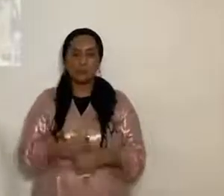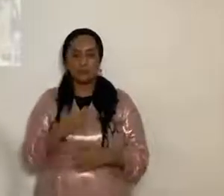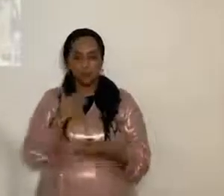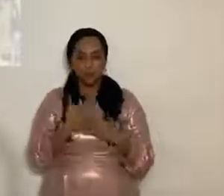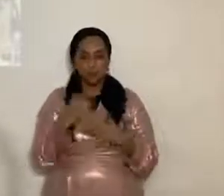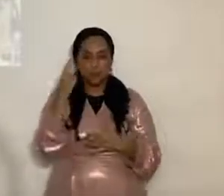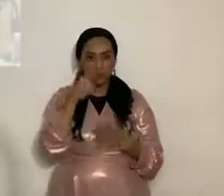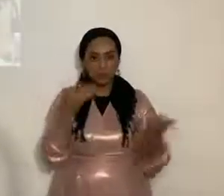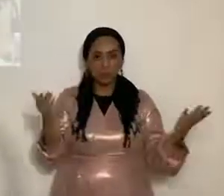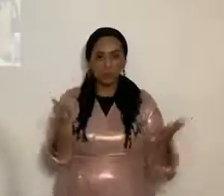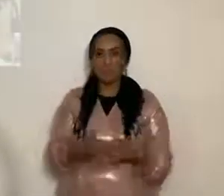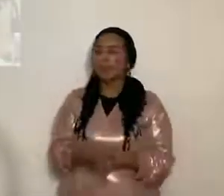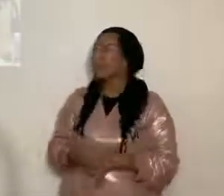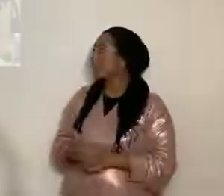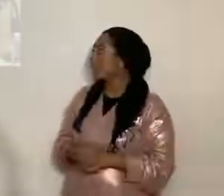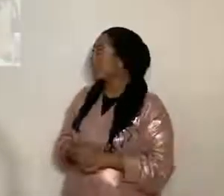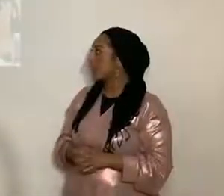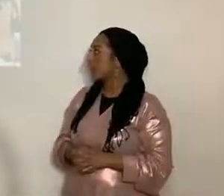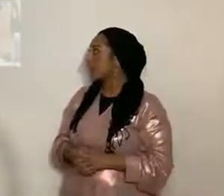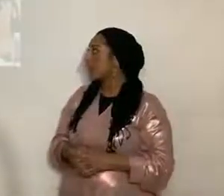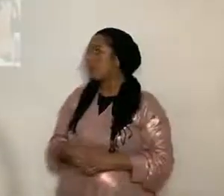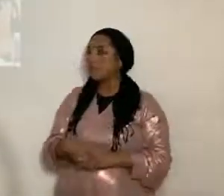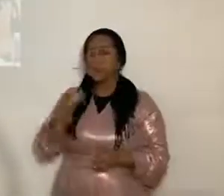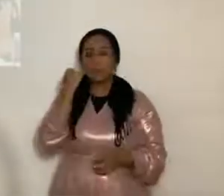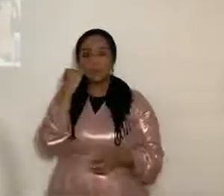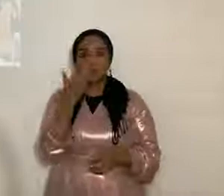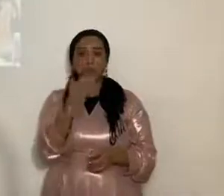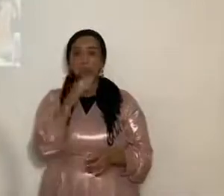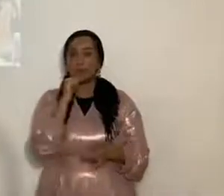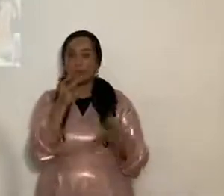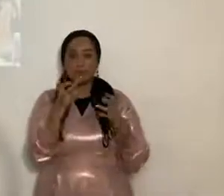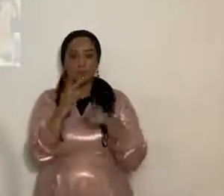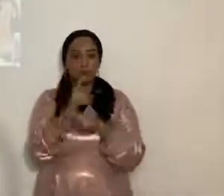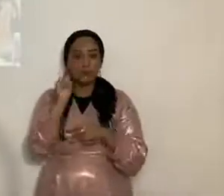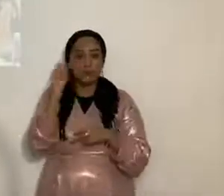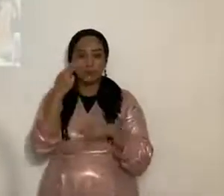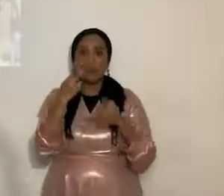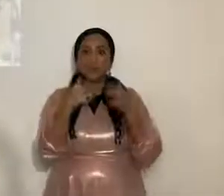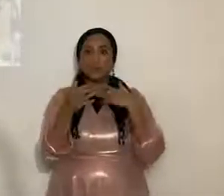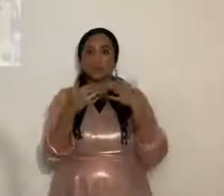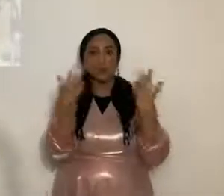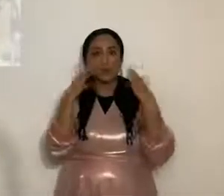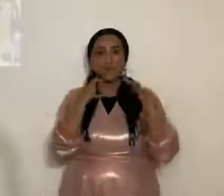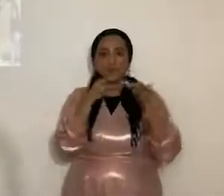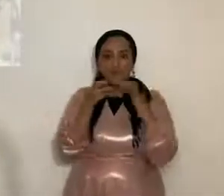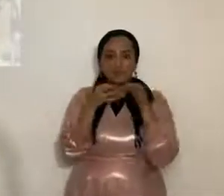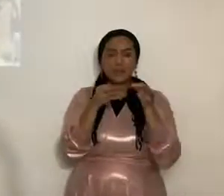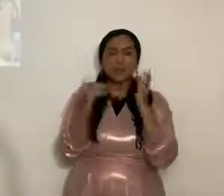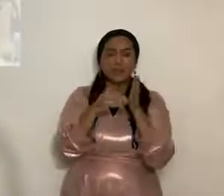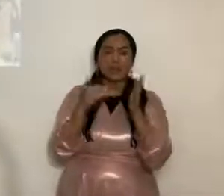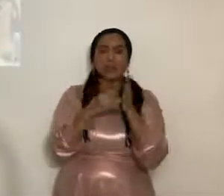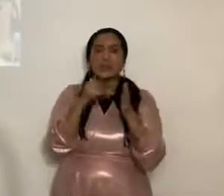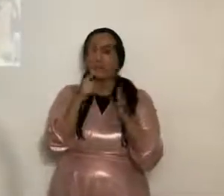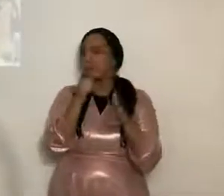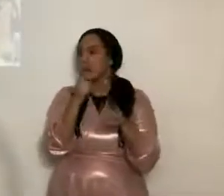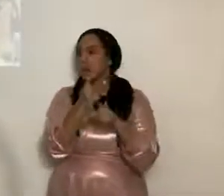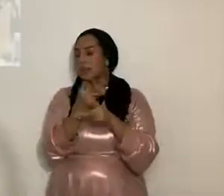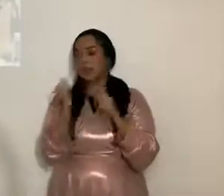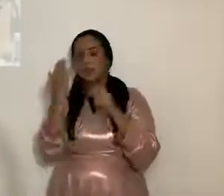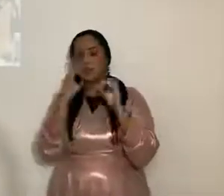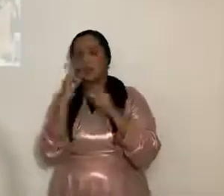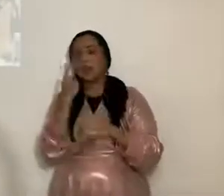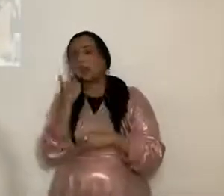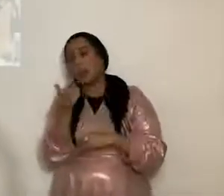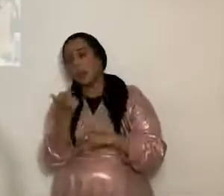conviene. Porque si tú no quieres guardar la Torá a pesar de que te han explicado, y sigues sin guardar el Shabbat, y ves